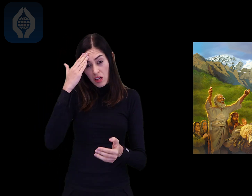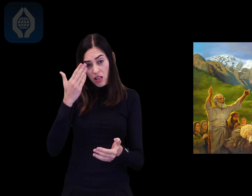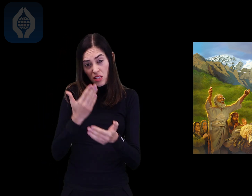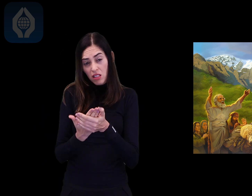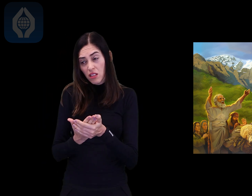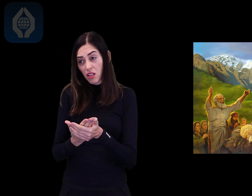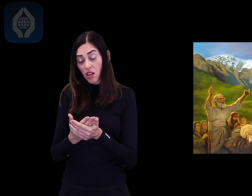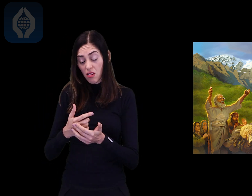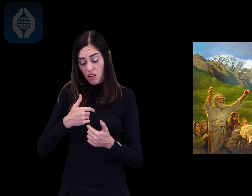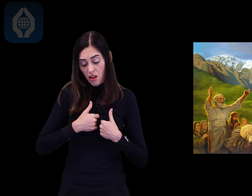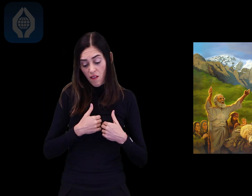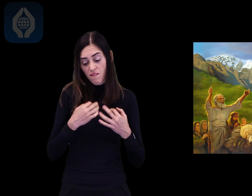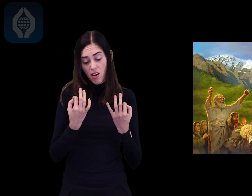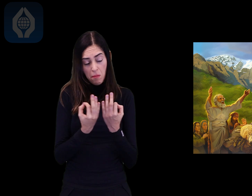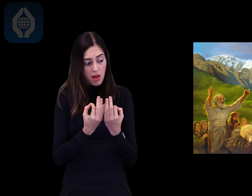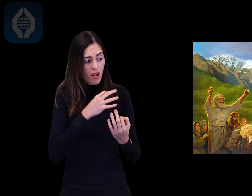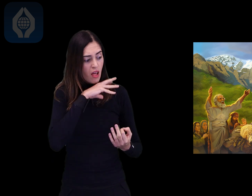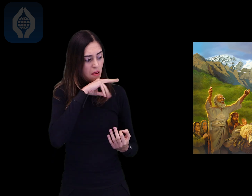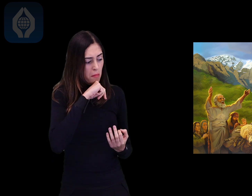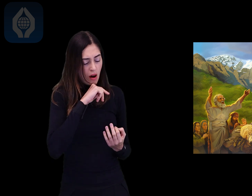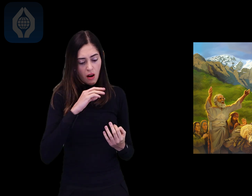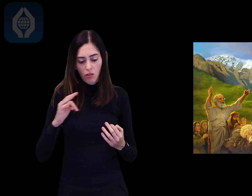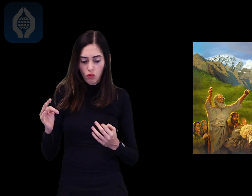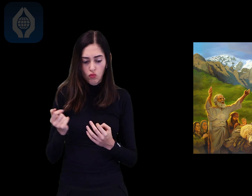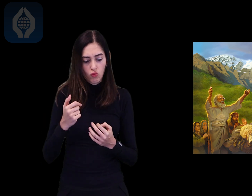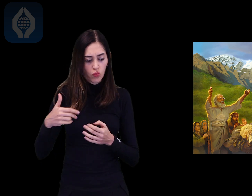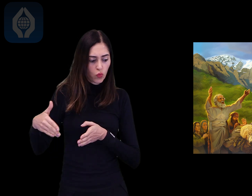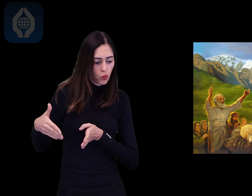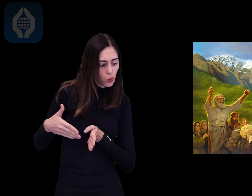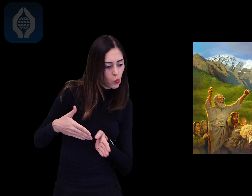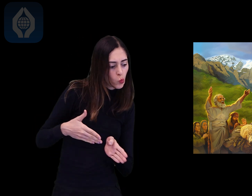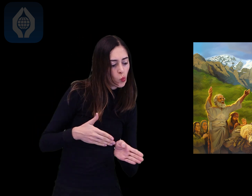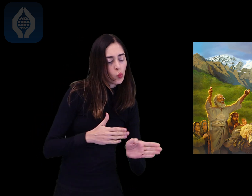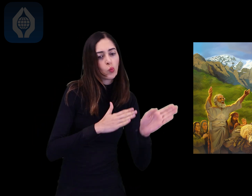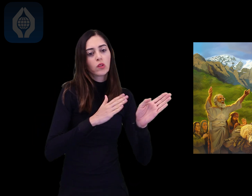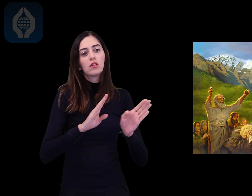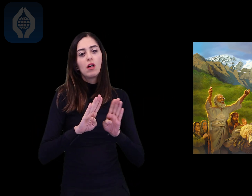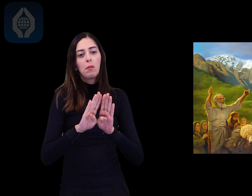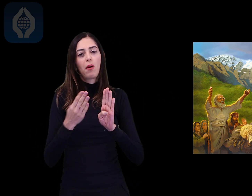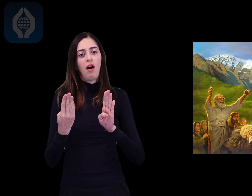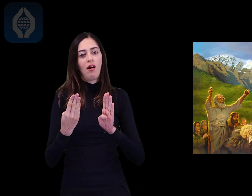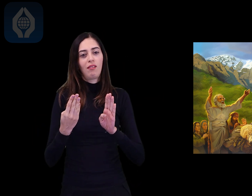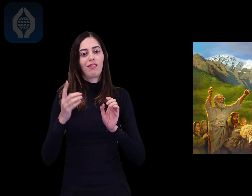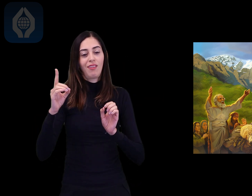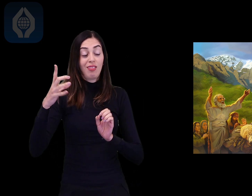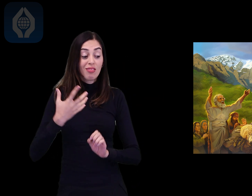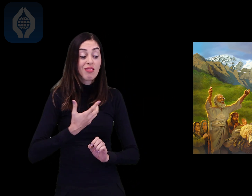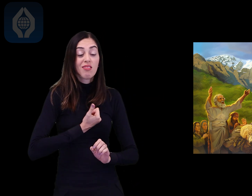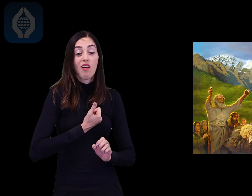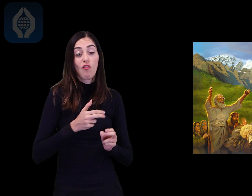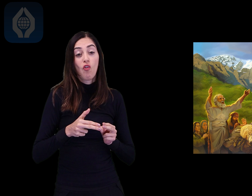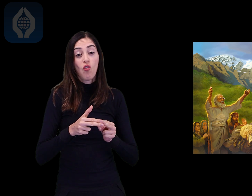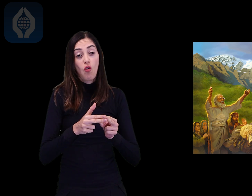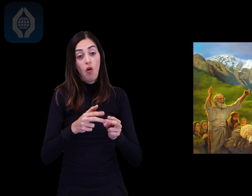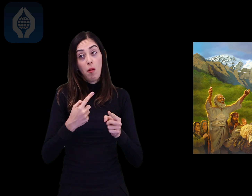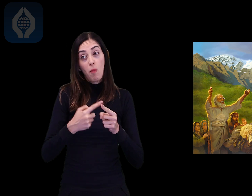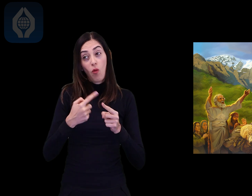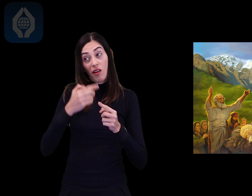havia dito. Deus não salvou Noé por causa do seu bom procedimento. Deus salvou porque ele concordava